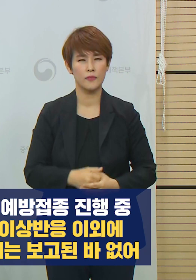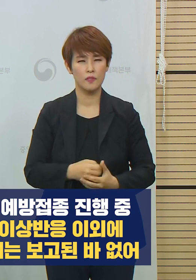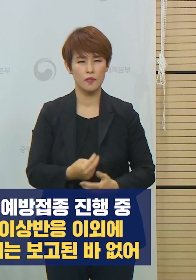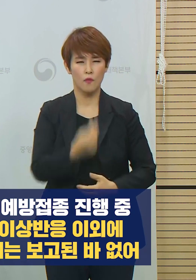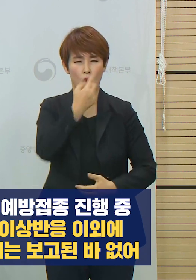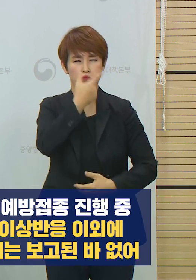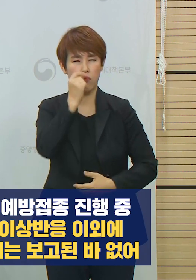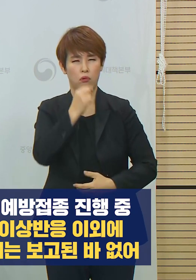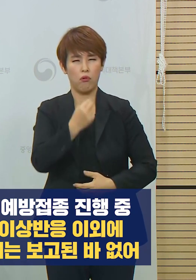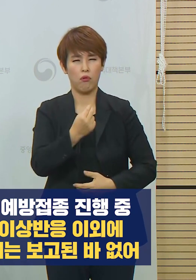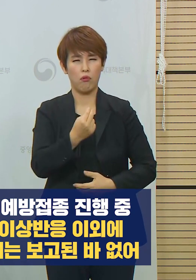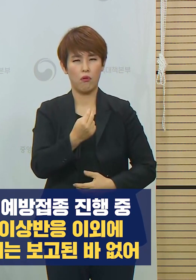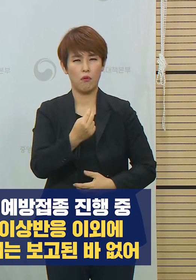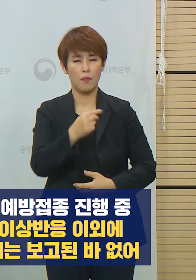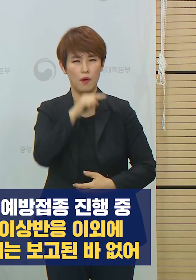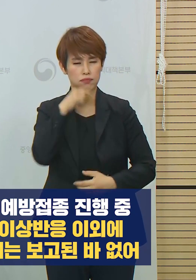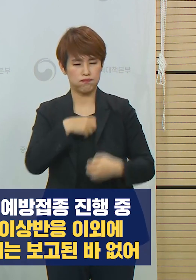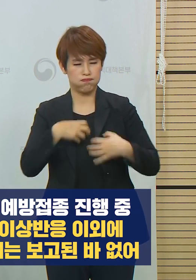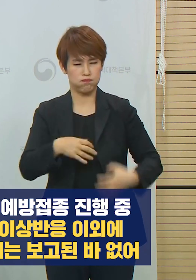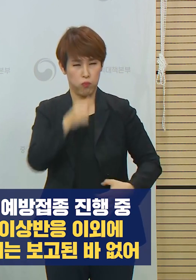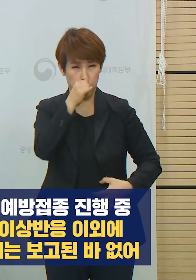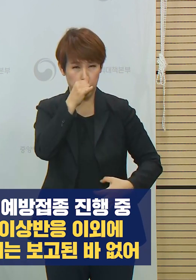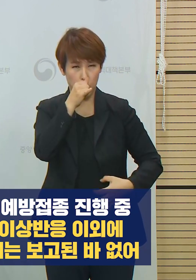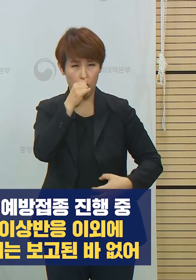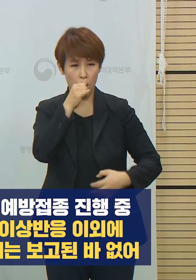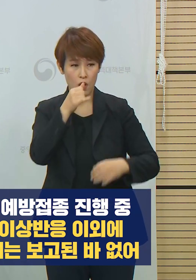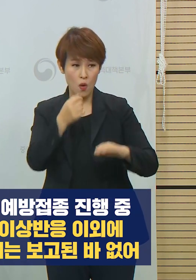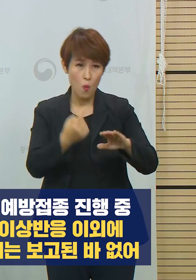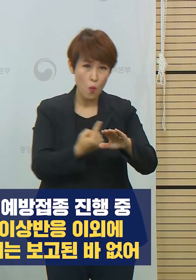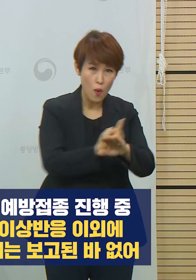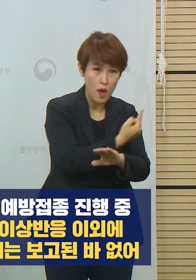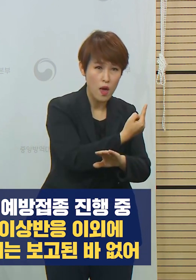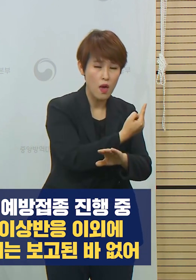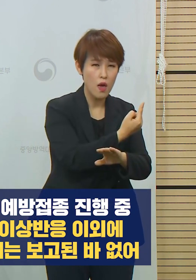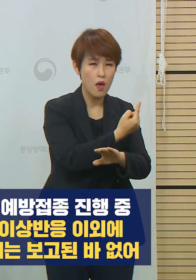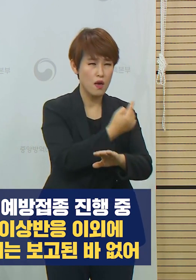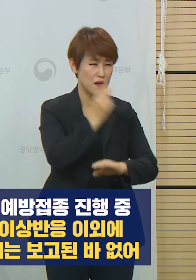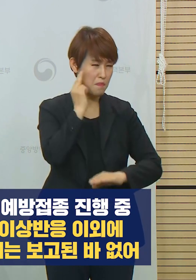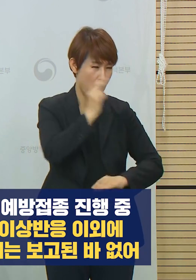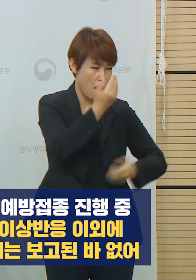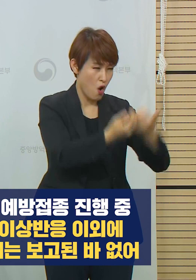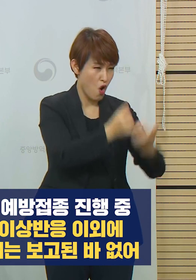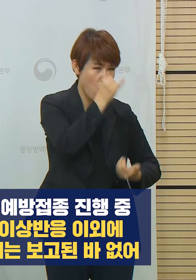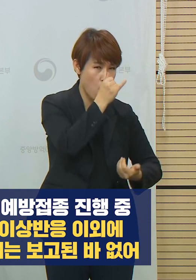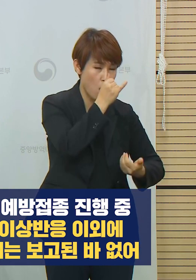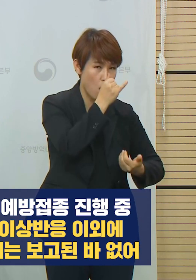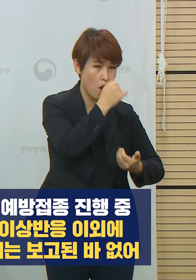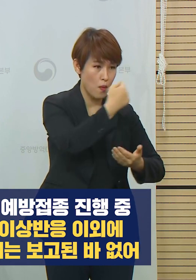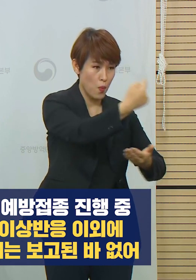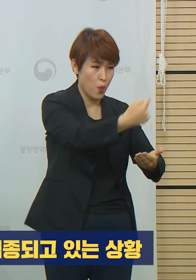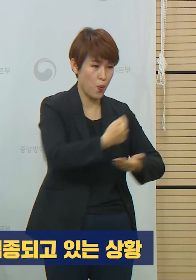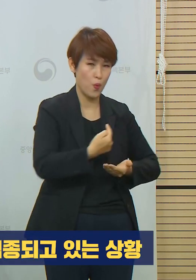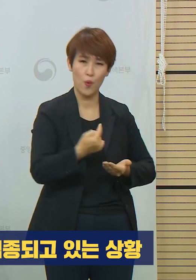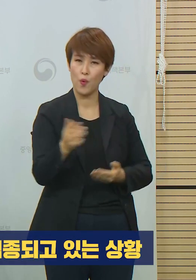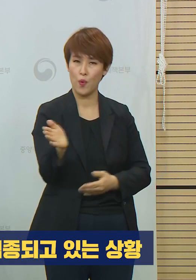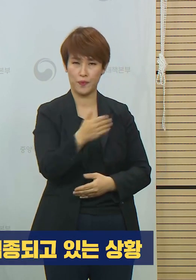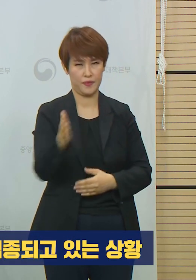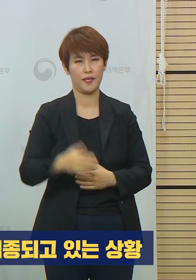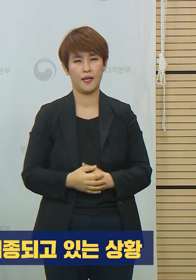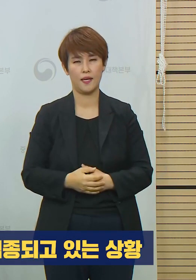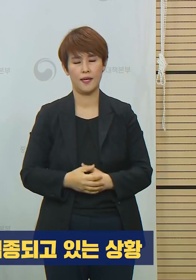아나필락시스라는 중증 이상 반응 이외에 중증의 이상 반응에 대해서는 현재까지는 보고되는 그런 반응은 없어서 어느